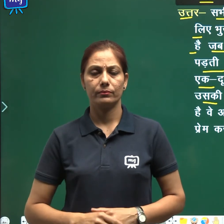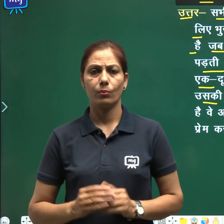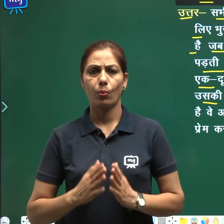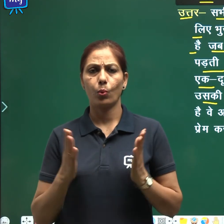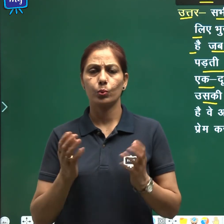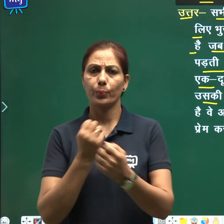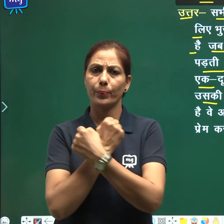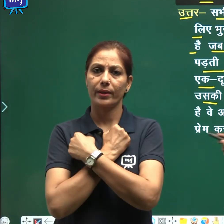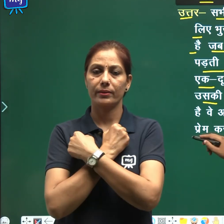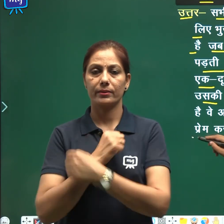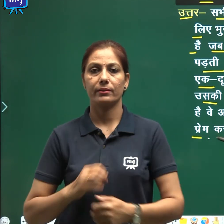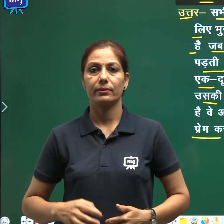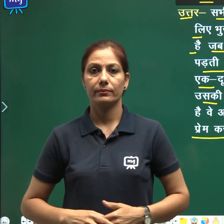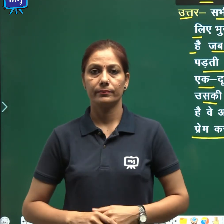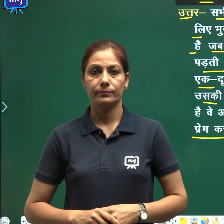बहुत प्रेम करती है।